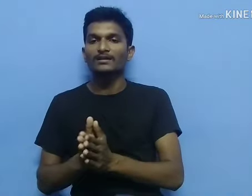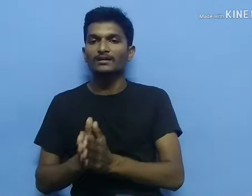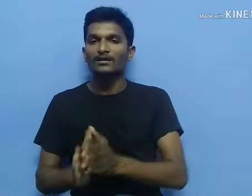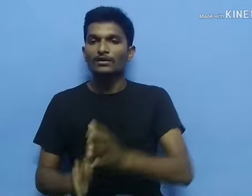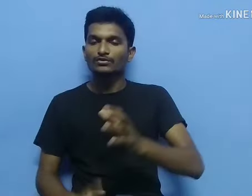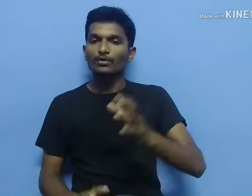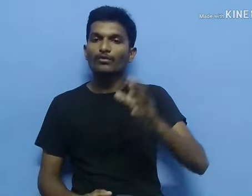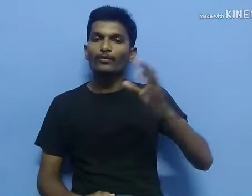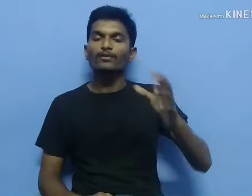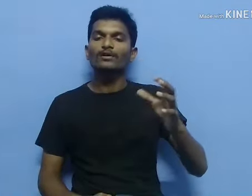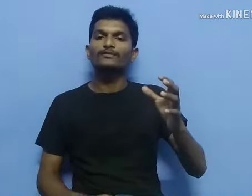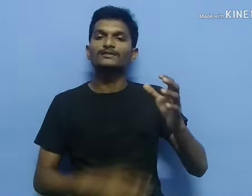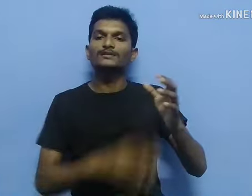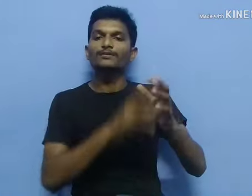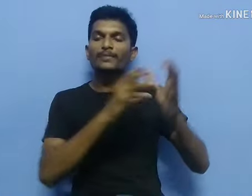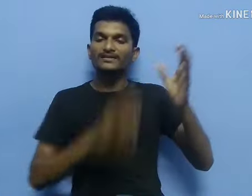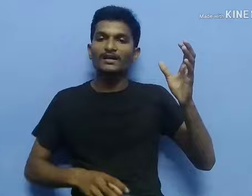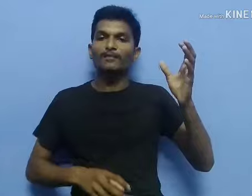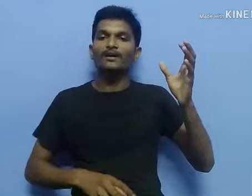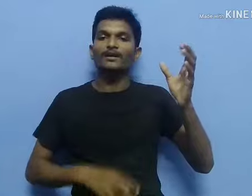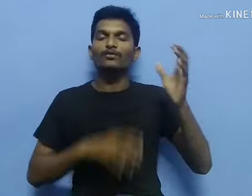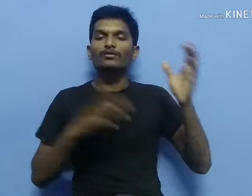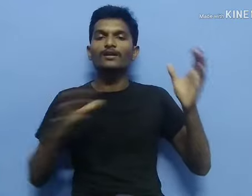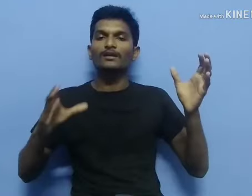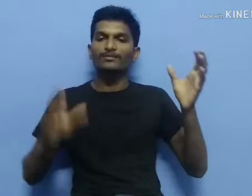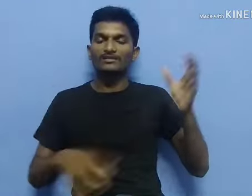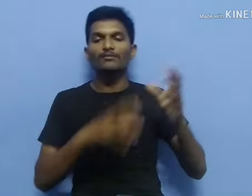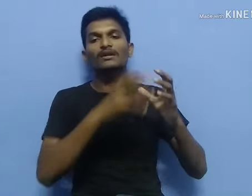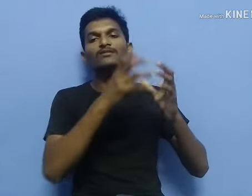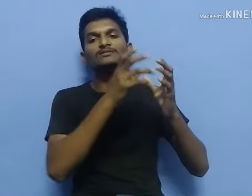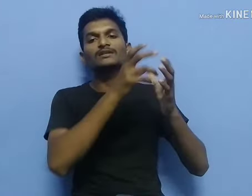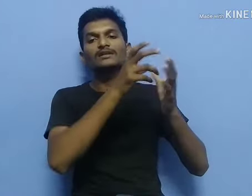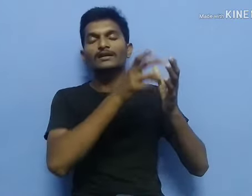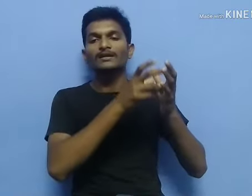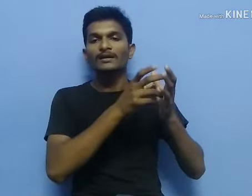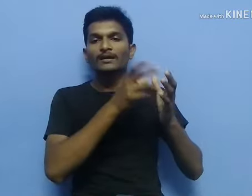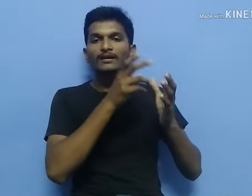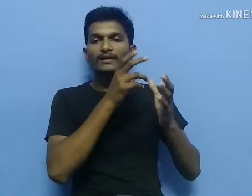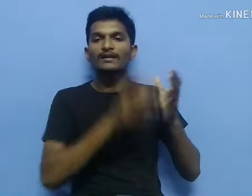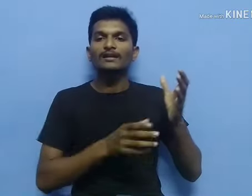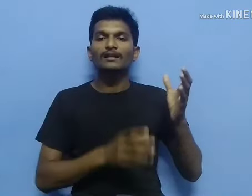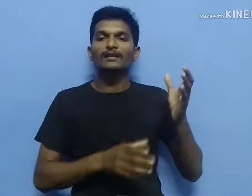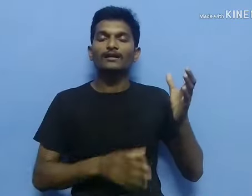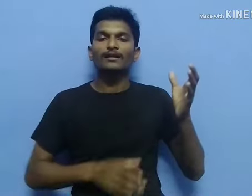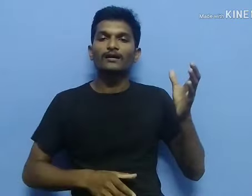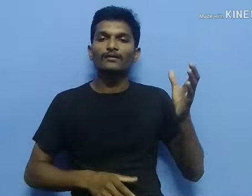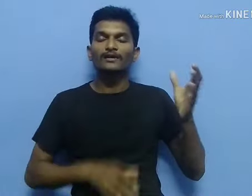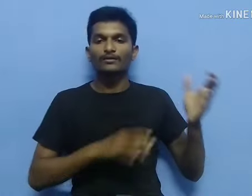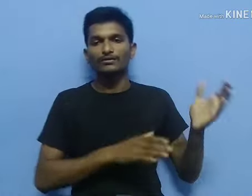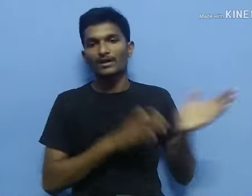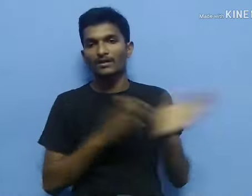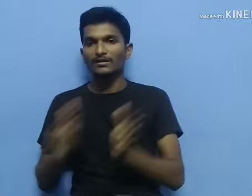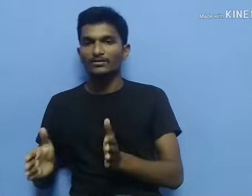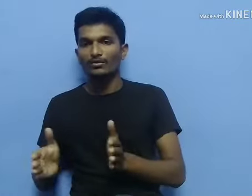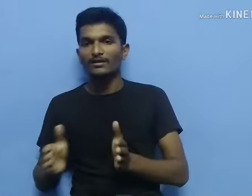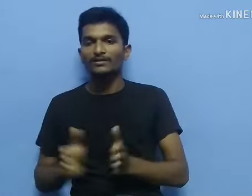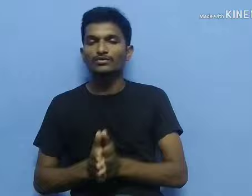இருக்கு. ஸோ பொண்ணுங்க வந்து பசங்க மேல, குண்டா இருக்க பசங்க மேல வச்சிருக்க எண்ணங்கள் என்னென்ன அப்படிங்கறத வந்து எல்லாத்தையும் நான் சொல்லிட்டேன். ஸோ